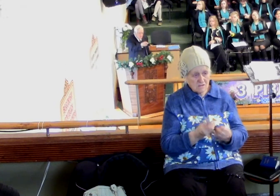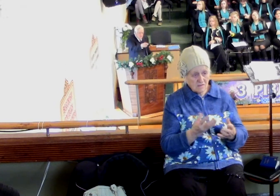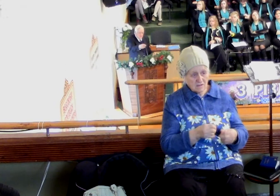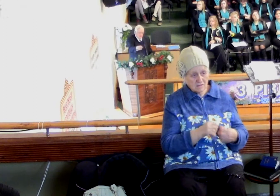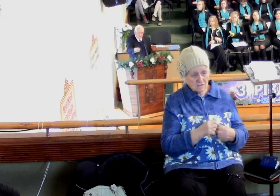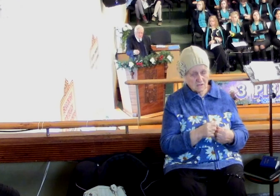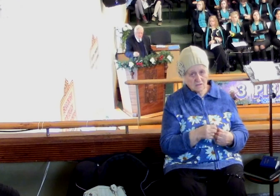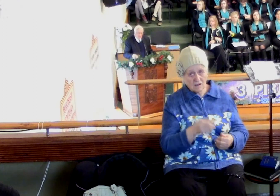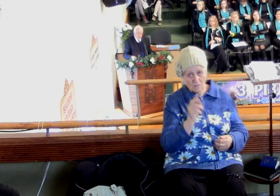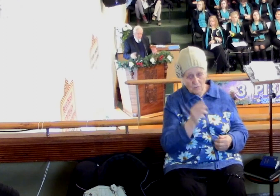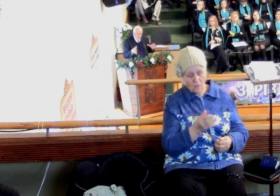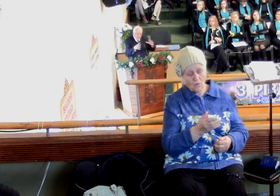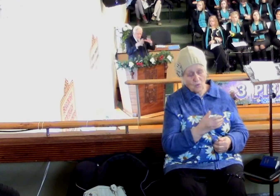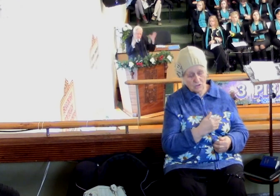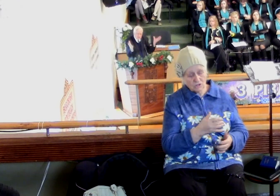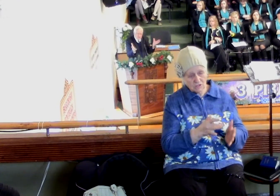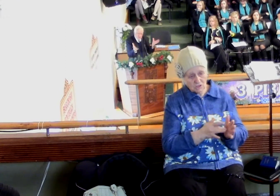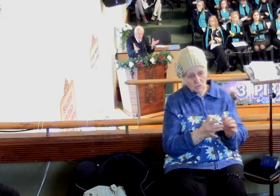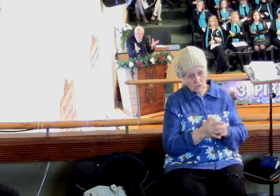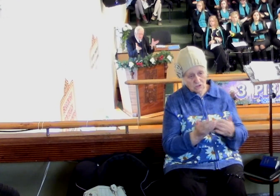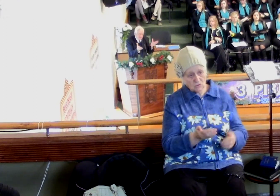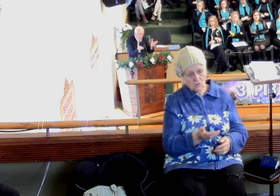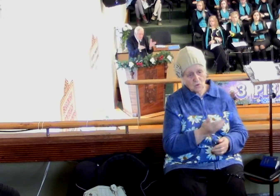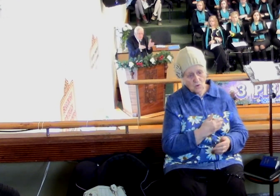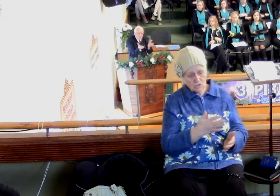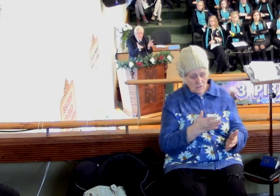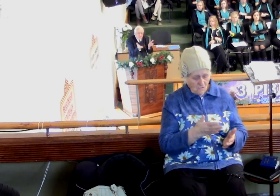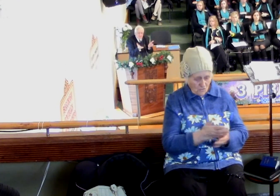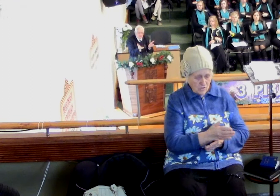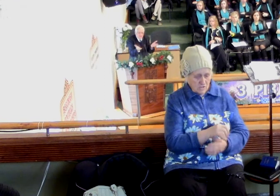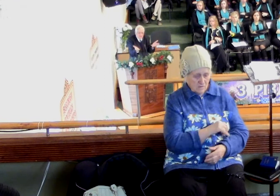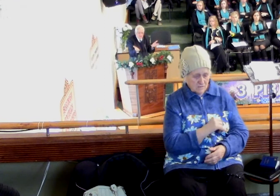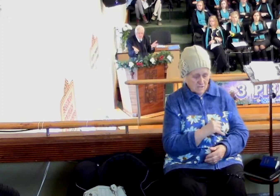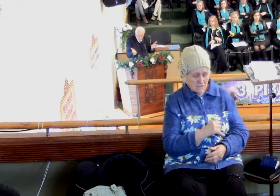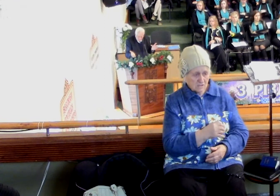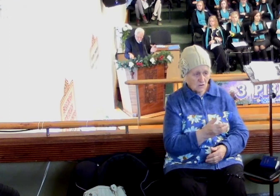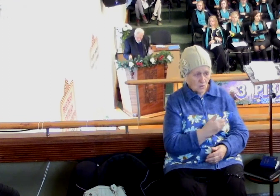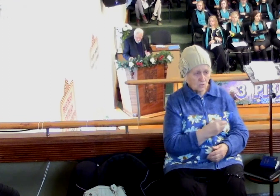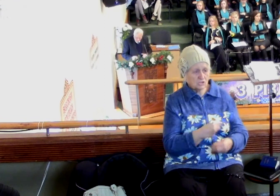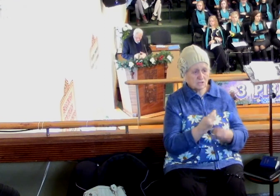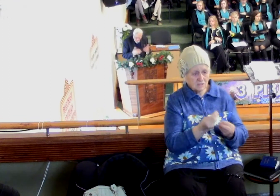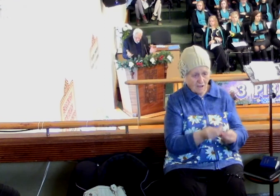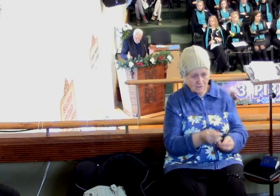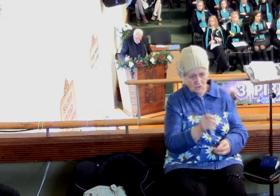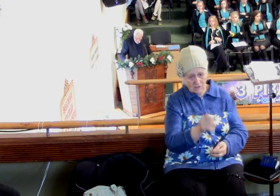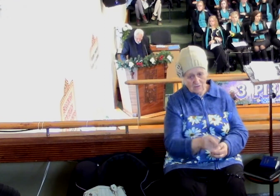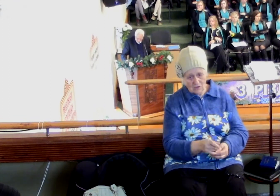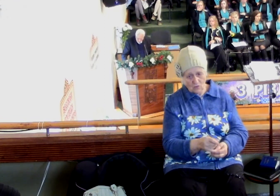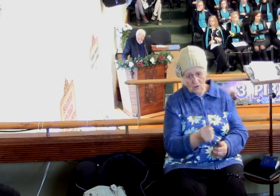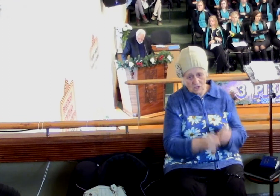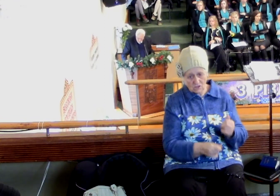он хочет туда войти, иметь общение. Он хочет прийти, дать свет. Друзья дорогие, там, где